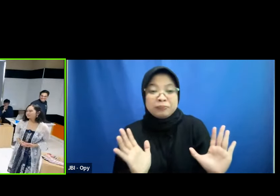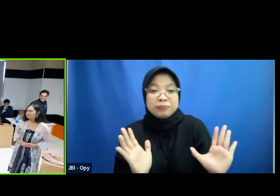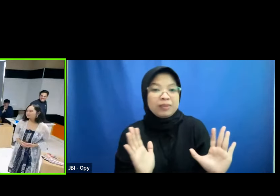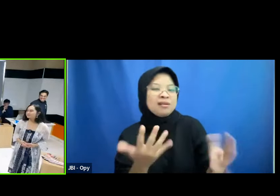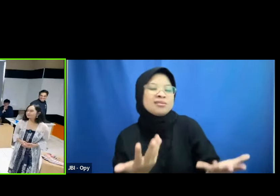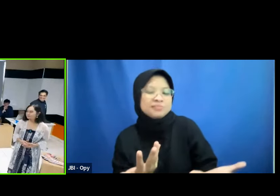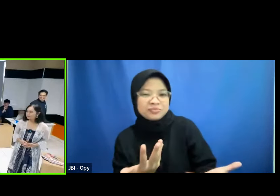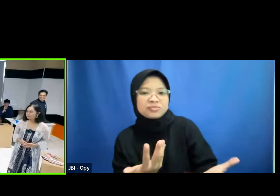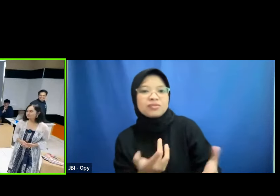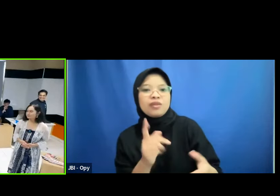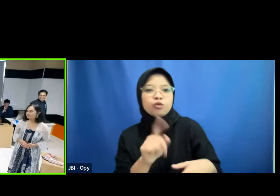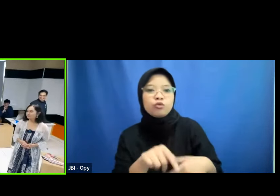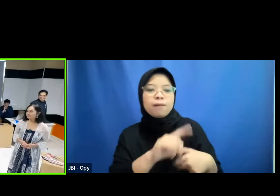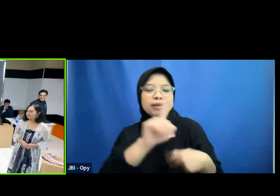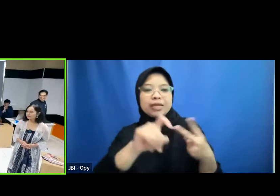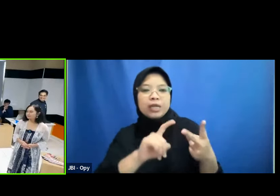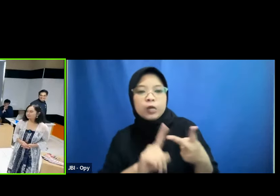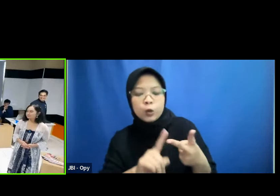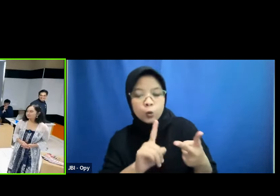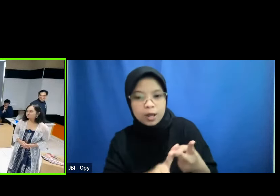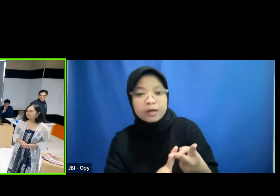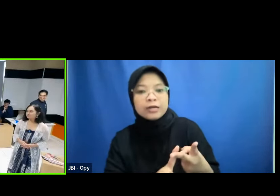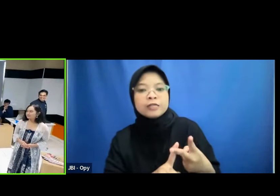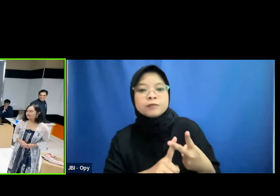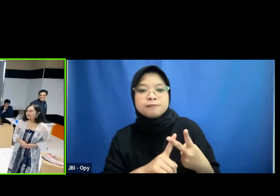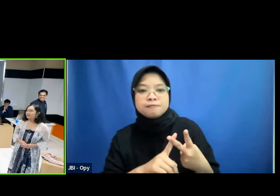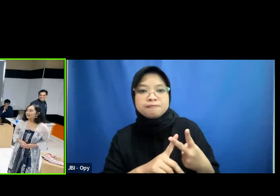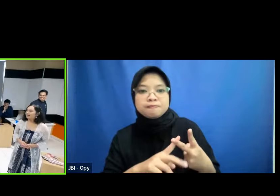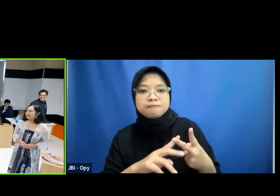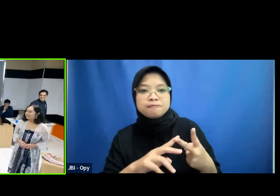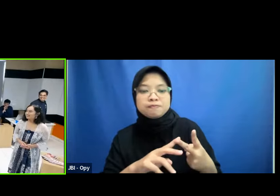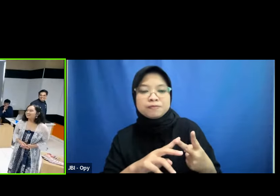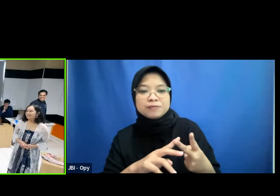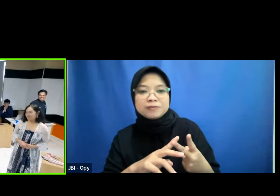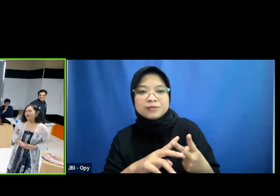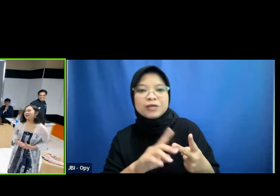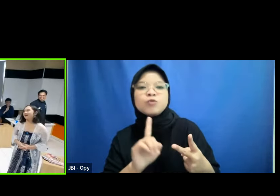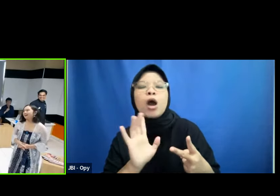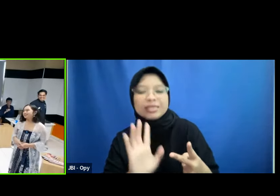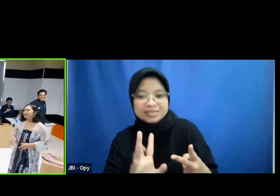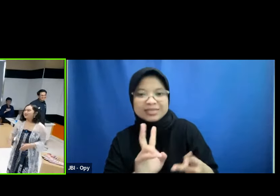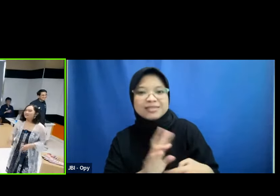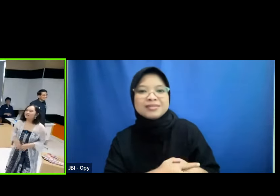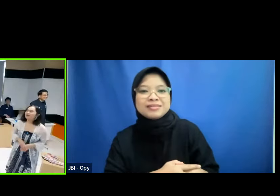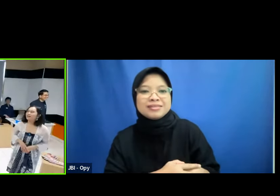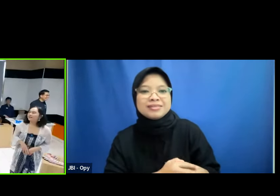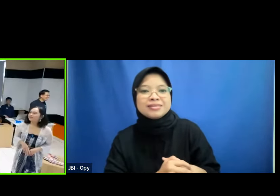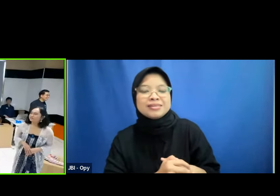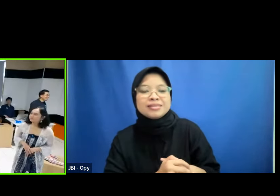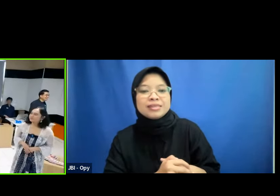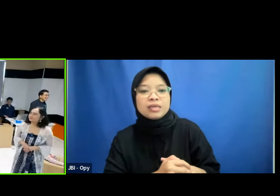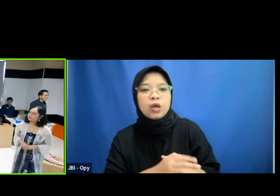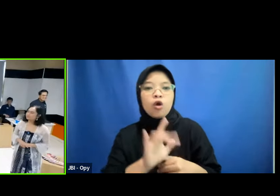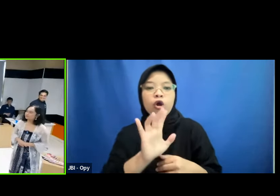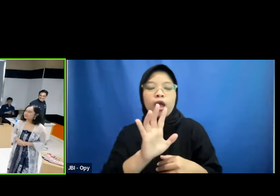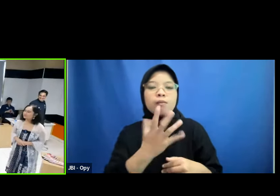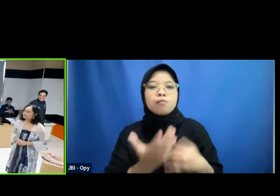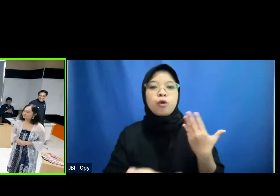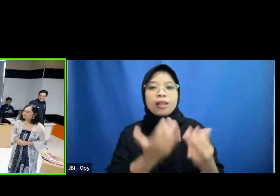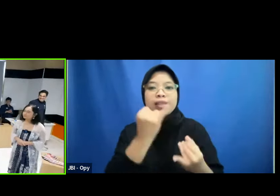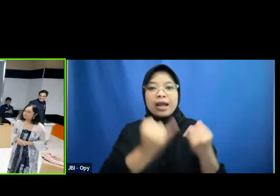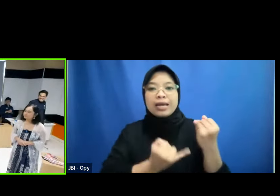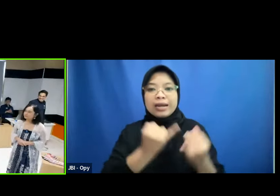eh pertanyaan yang kedua e Oh ya udah dua aja oke mungkin yang terakhir kalau